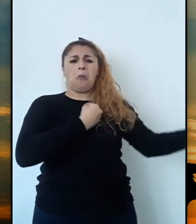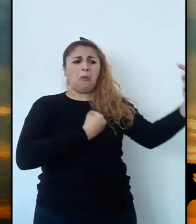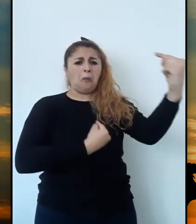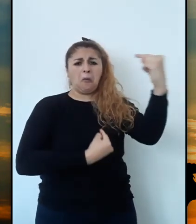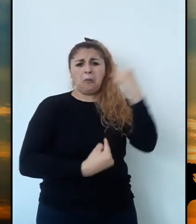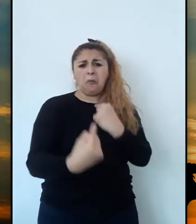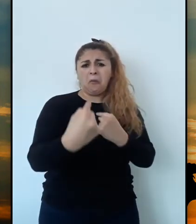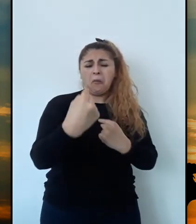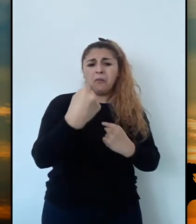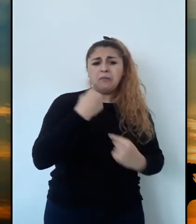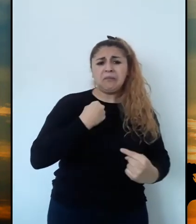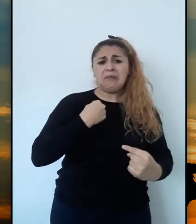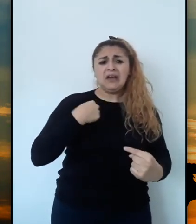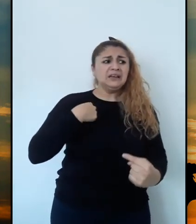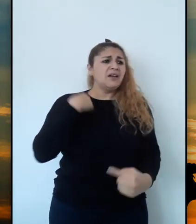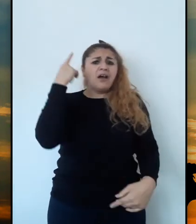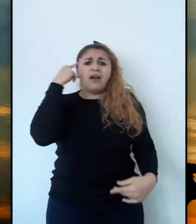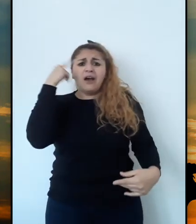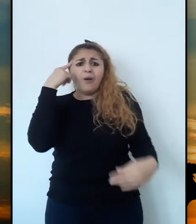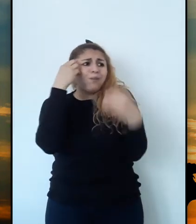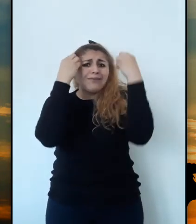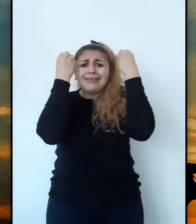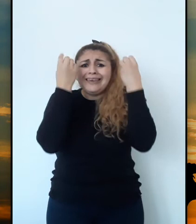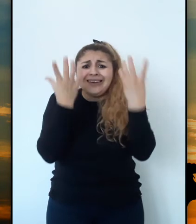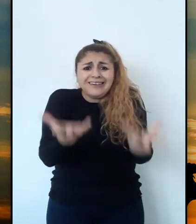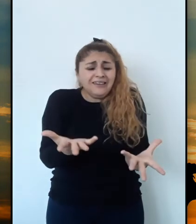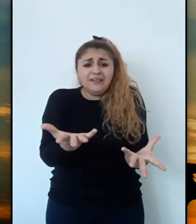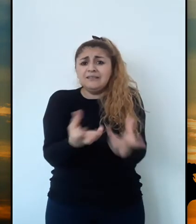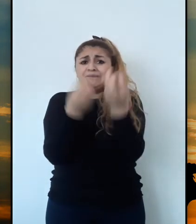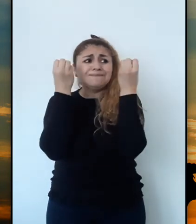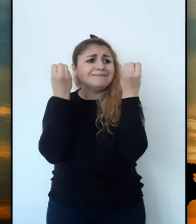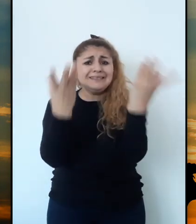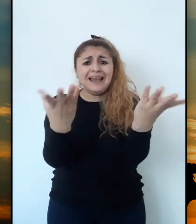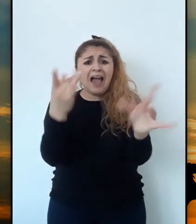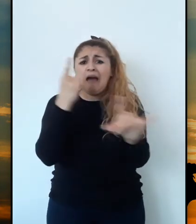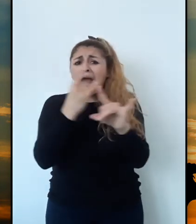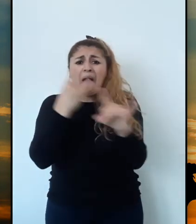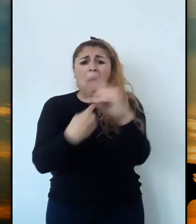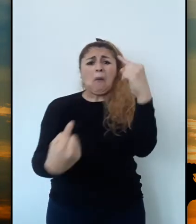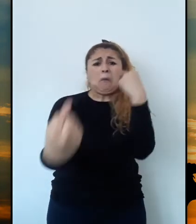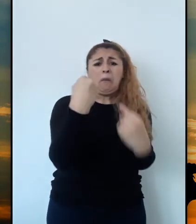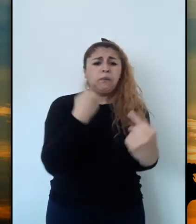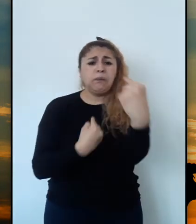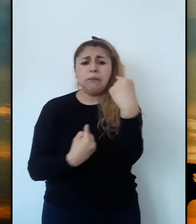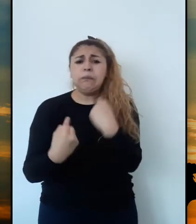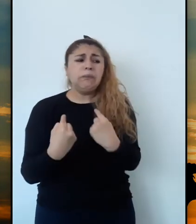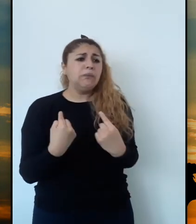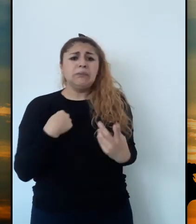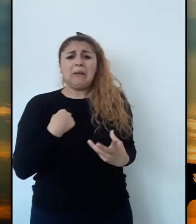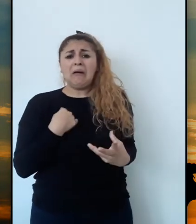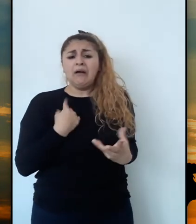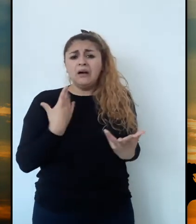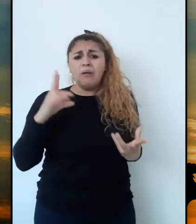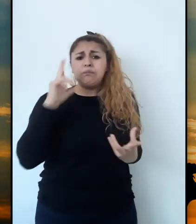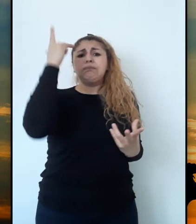Conducite como aquel que está tomando un curso para ser un gobernador. Lève